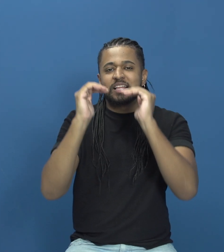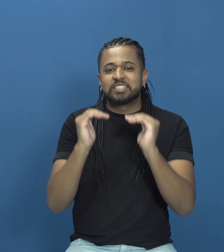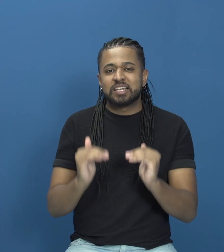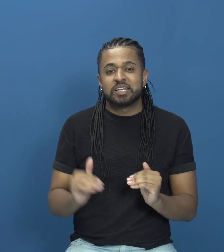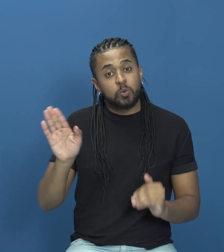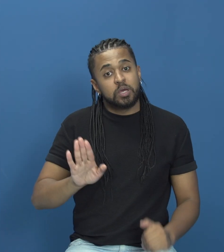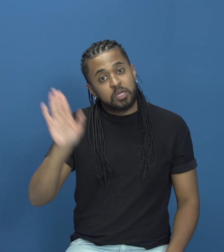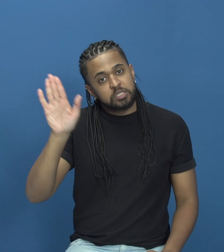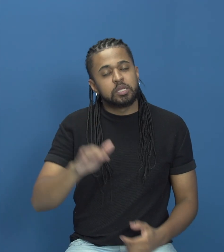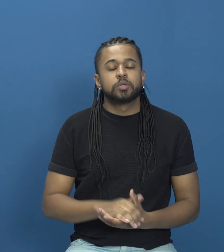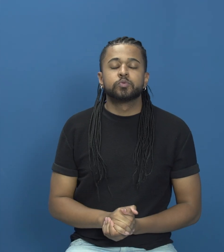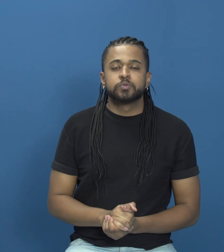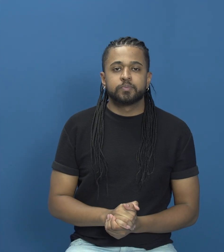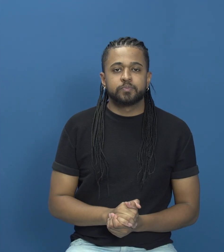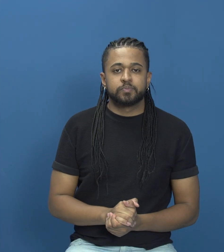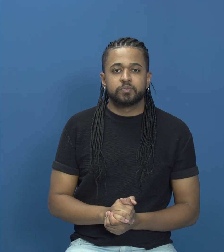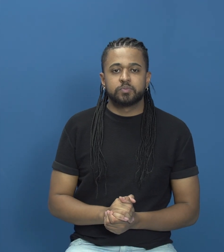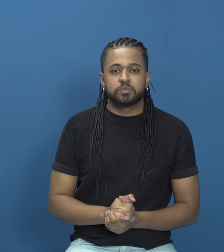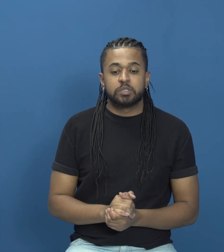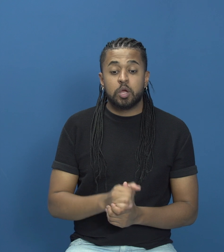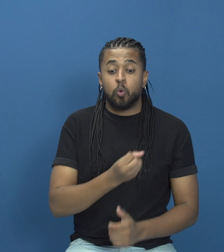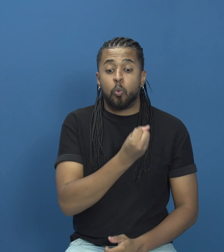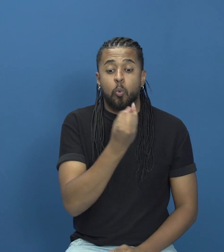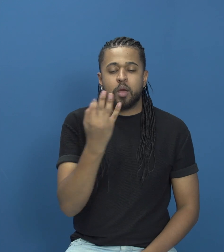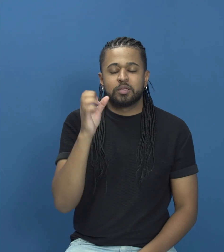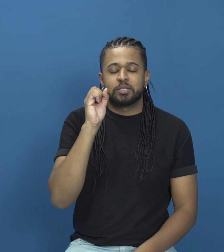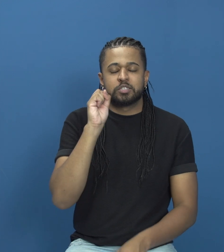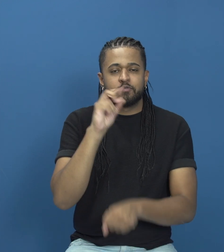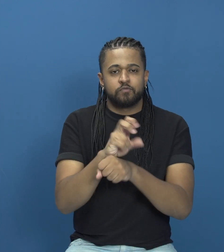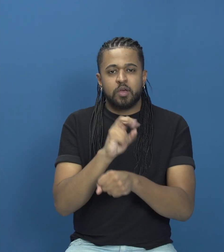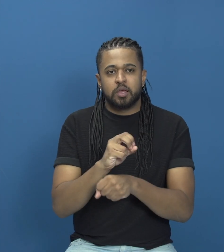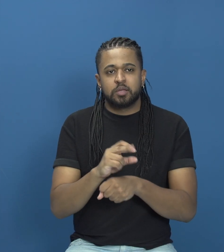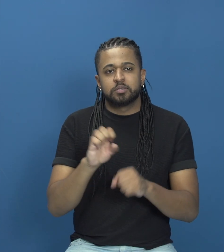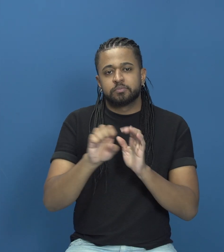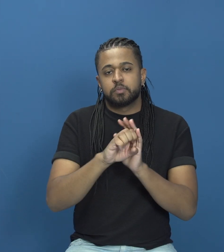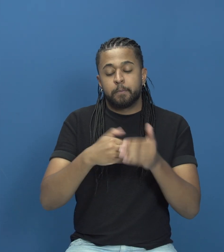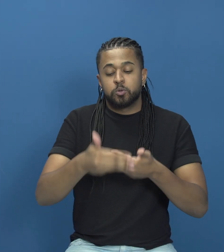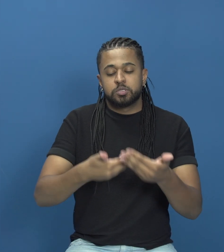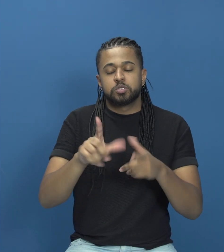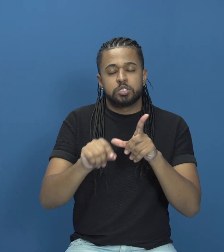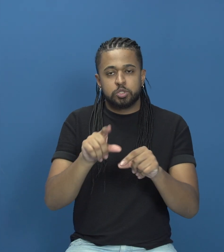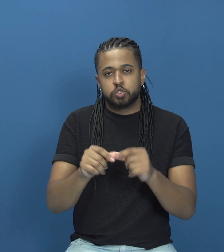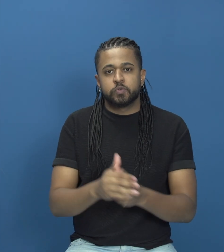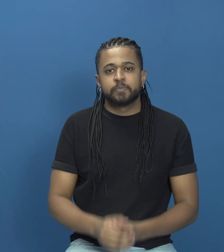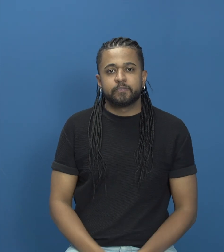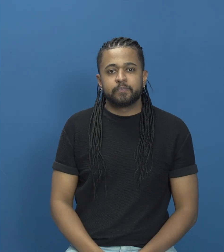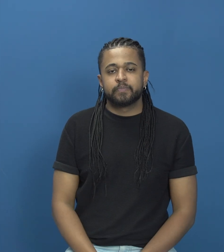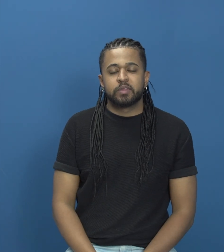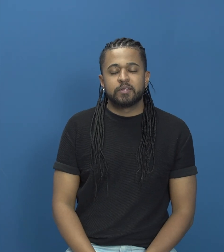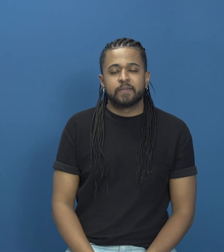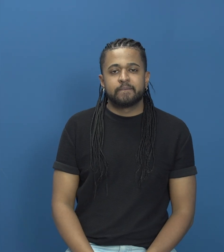dos candidatos/candidatas, dentro do número de vagas ofertadas no presente processo seletivo.